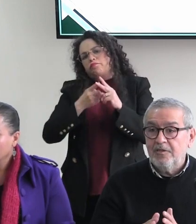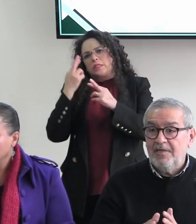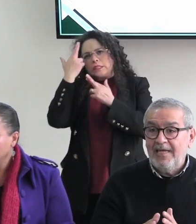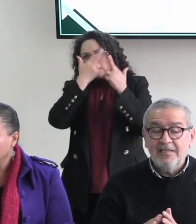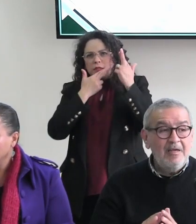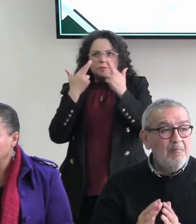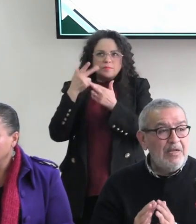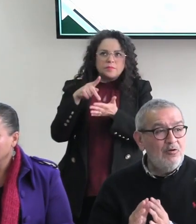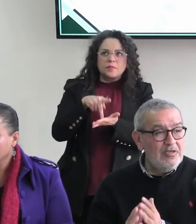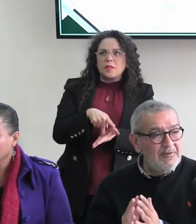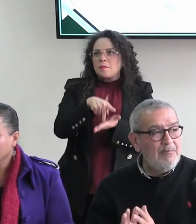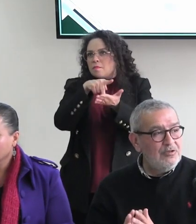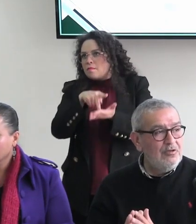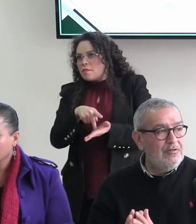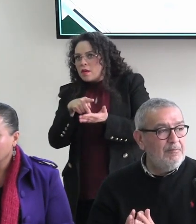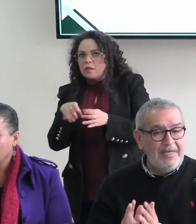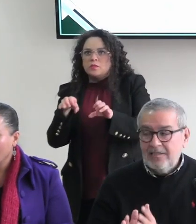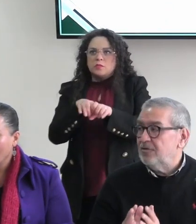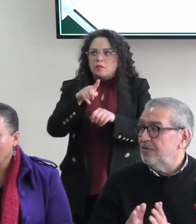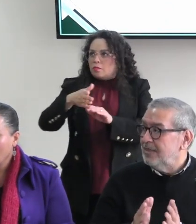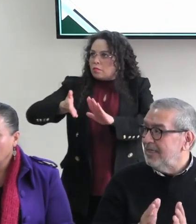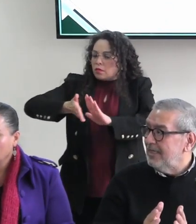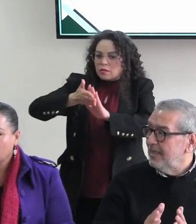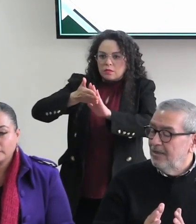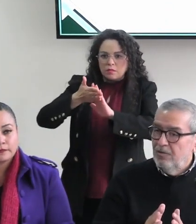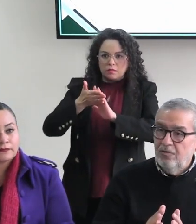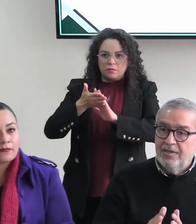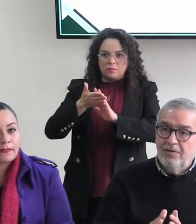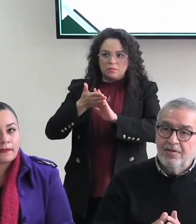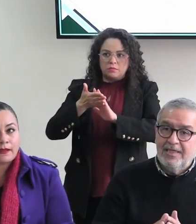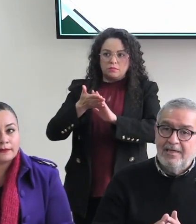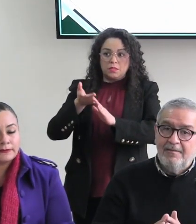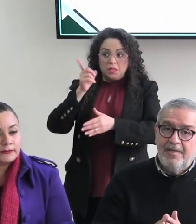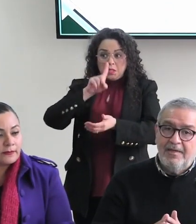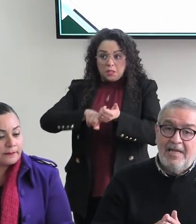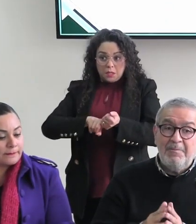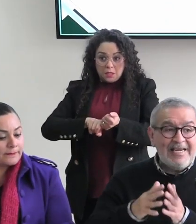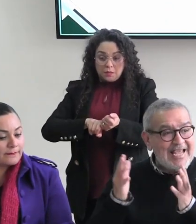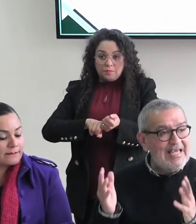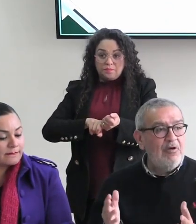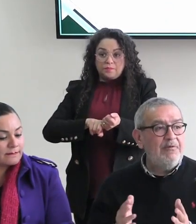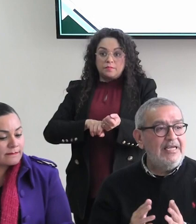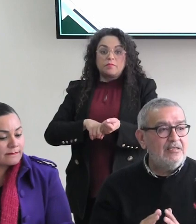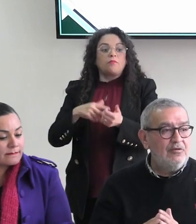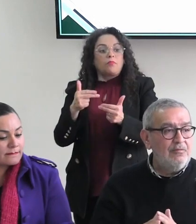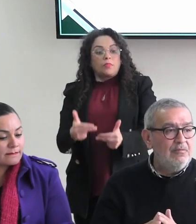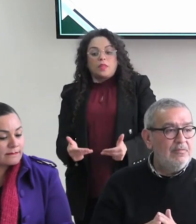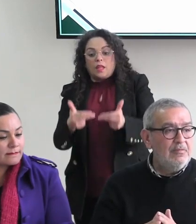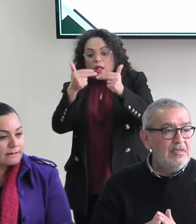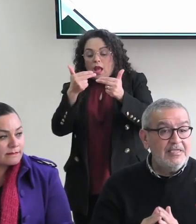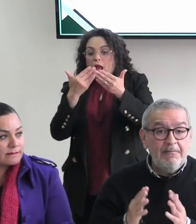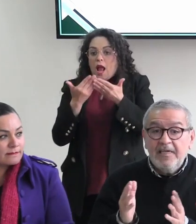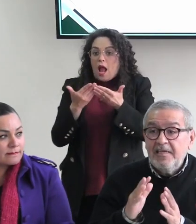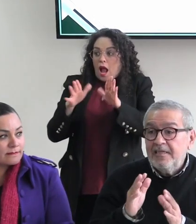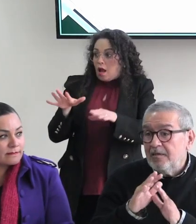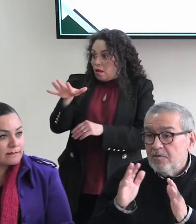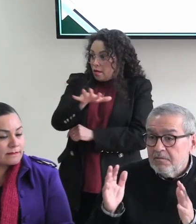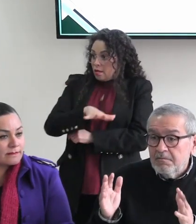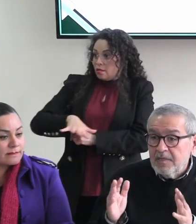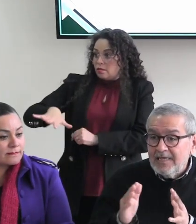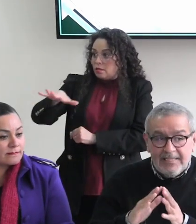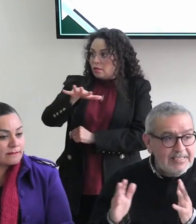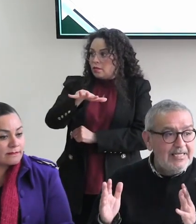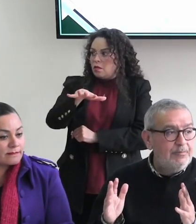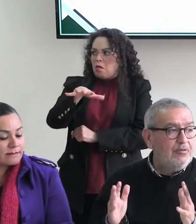las posibilidades, pero no hablamos solo de pesos o de el mercado abierto. Está bien, ya